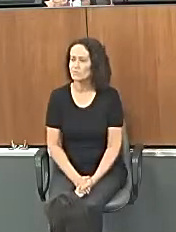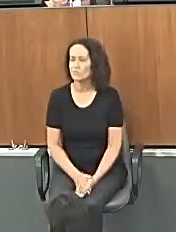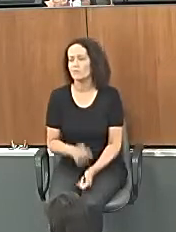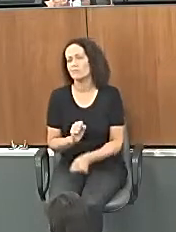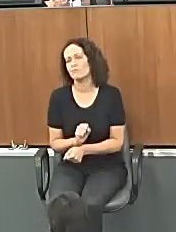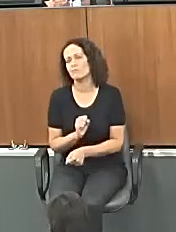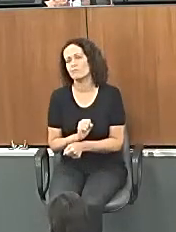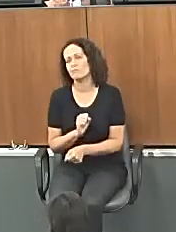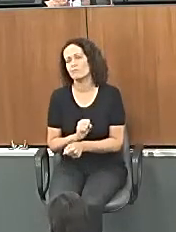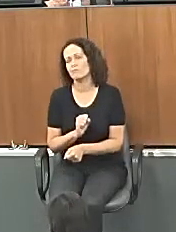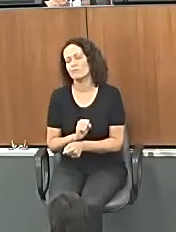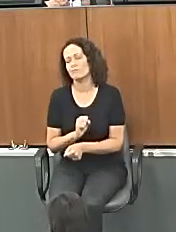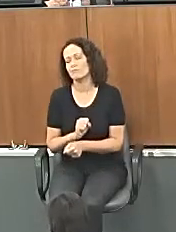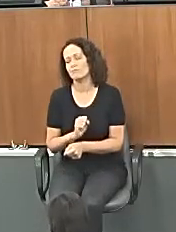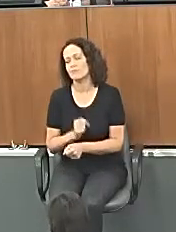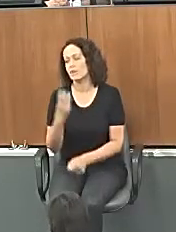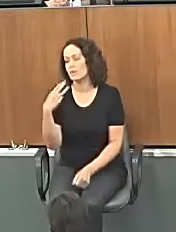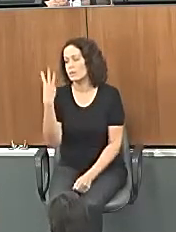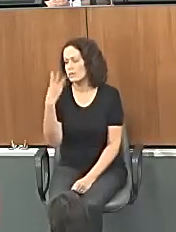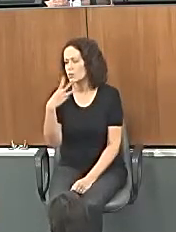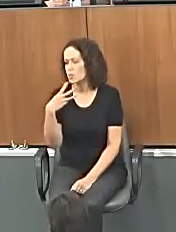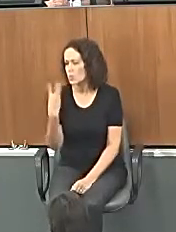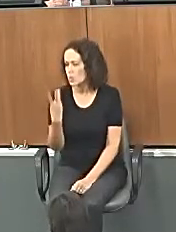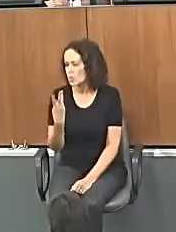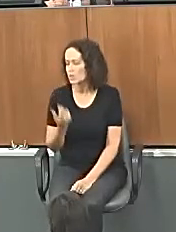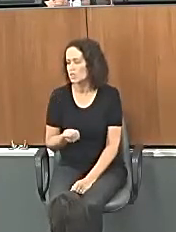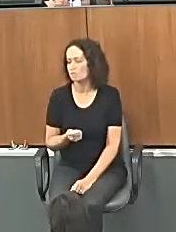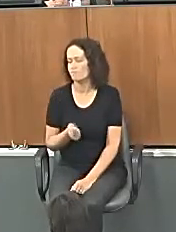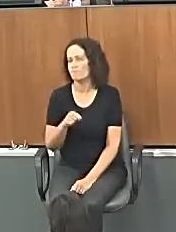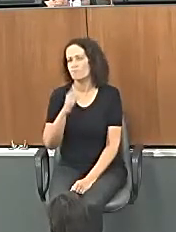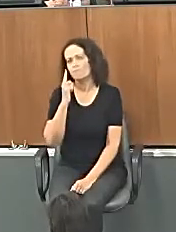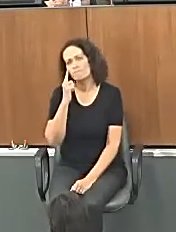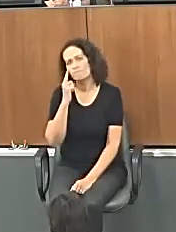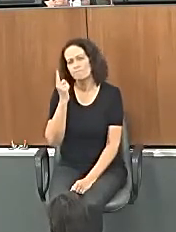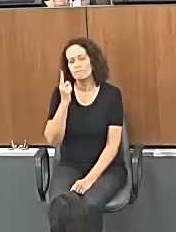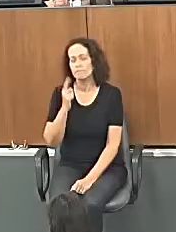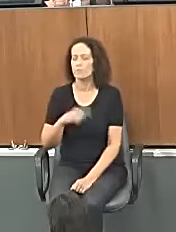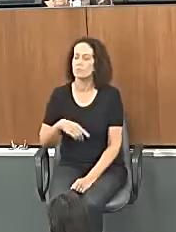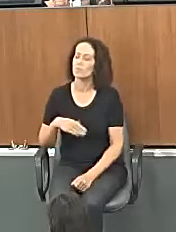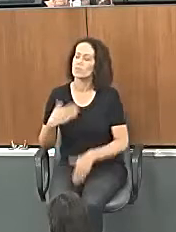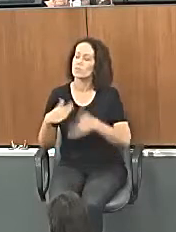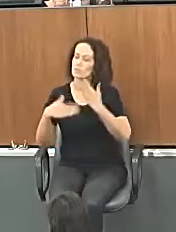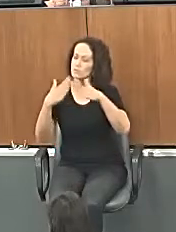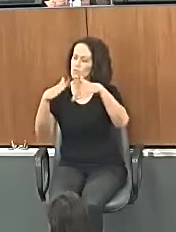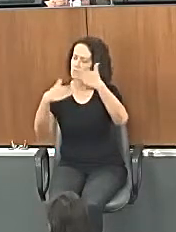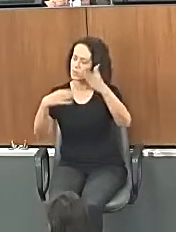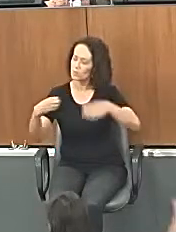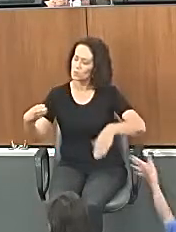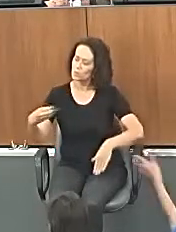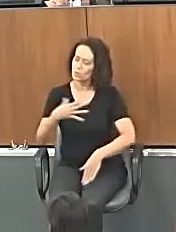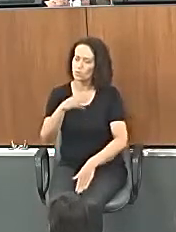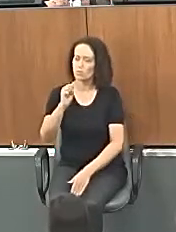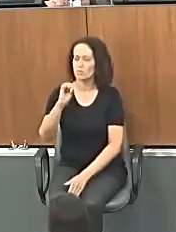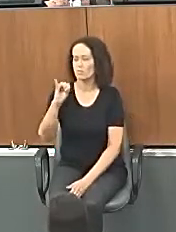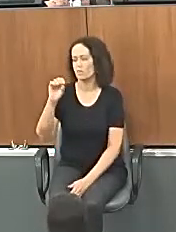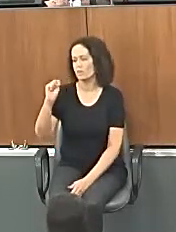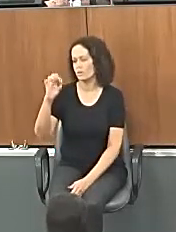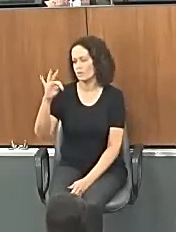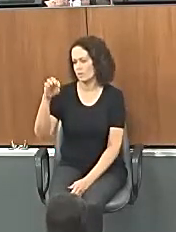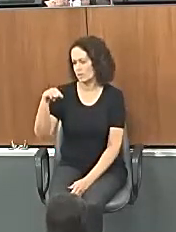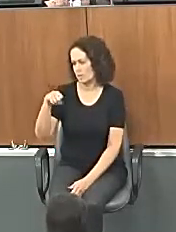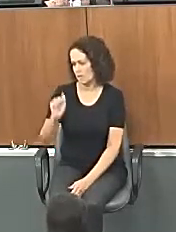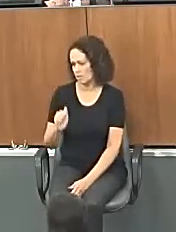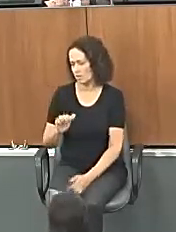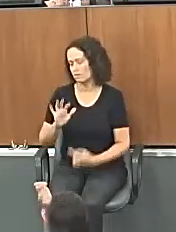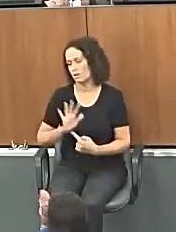esperando três horas desenvolveu um novo sistema apresentou para o